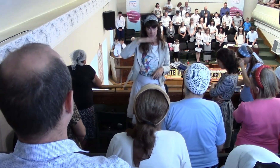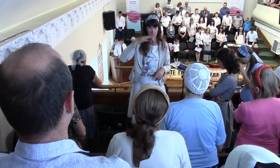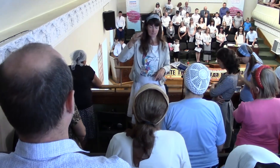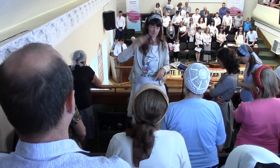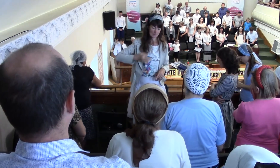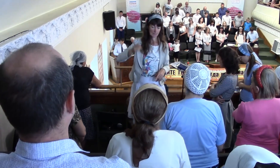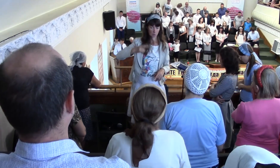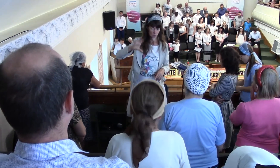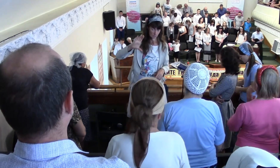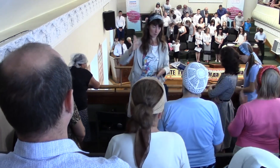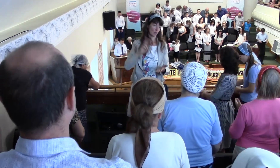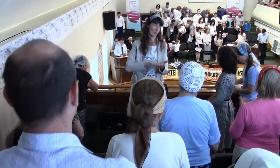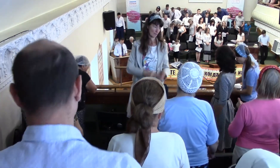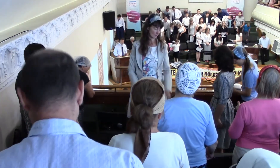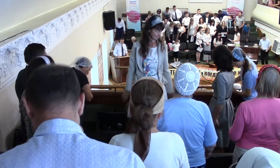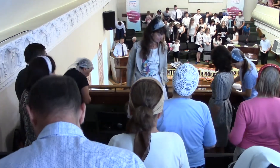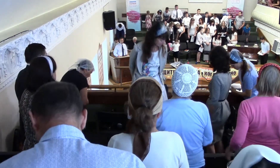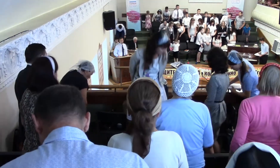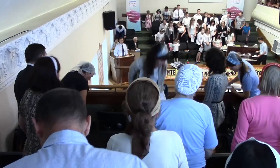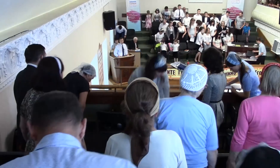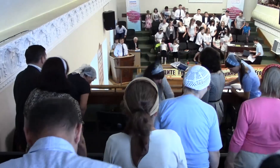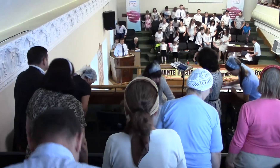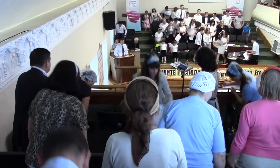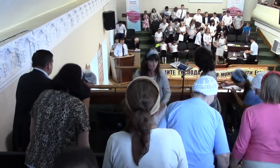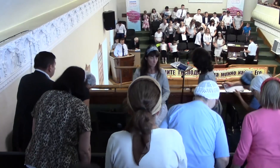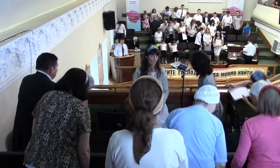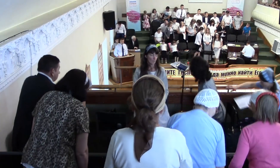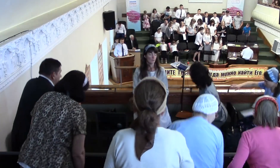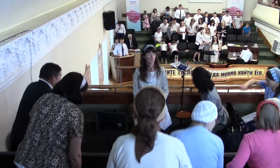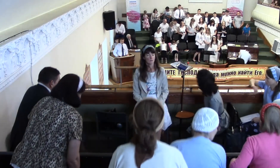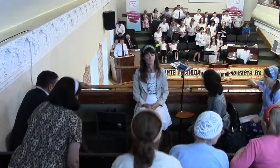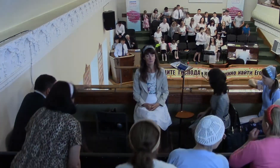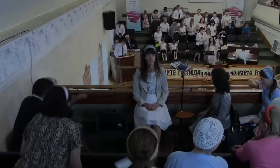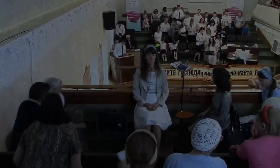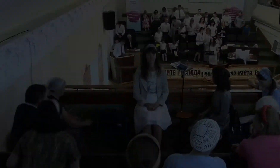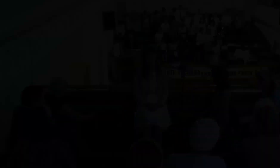Аминь. Аминь. Присаживайтесь. Сейчас будем смотреть добровольных материальных пожертвований для нас.